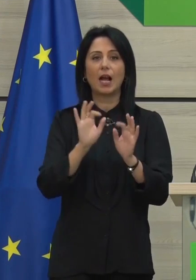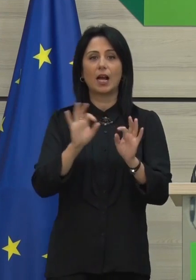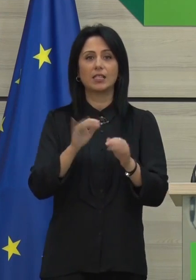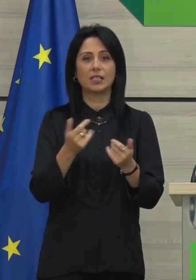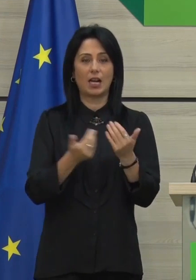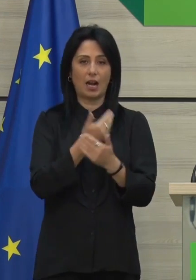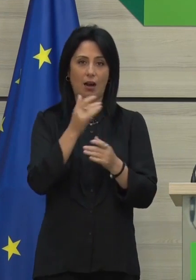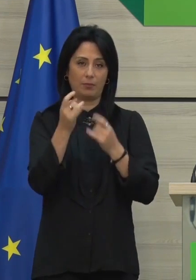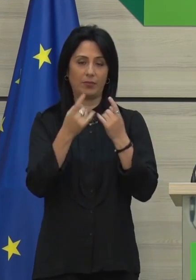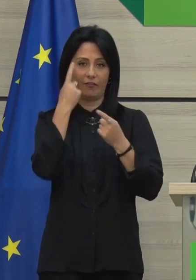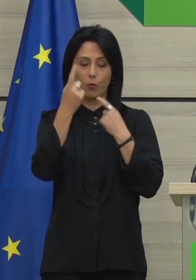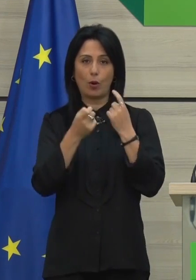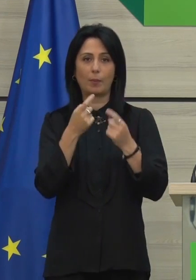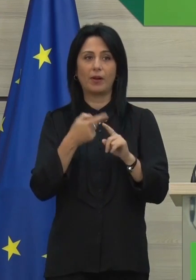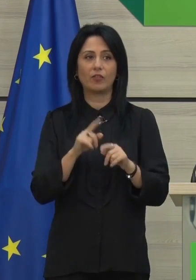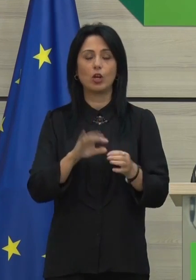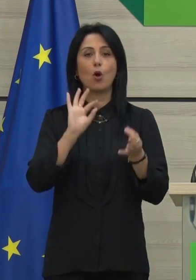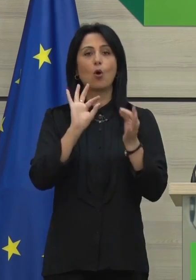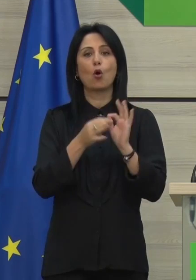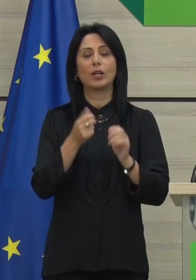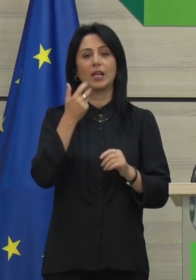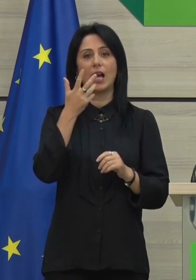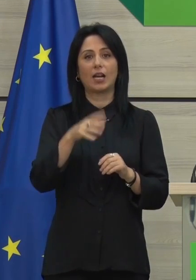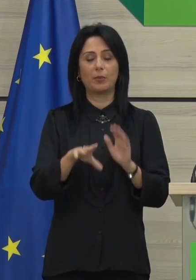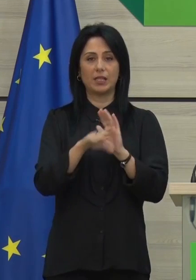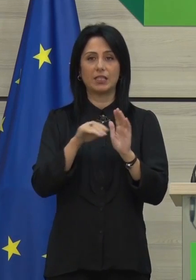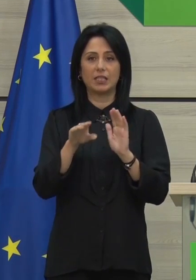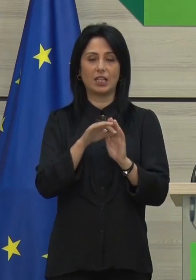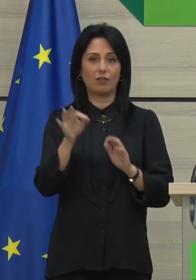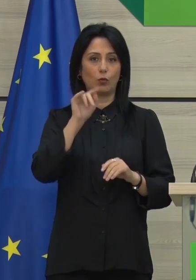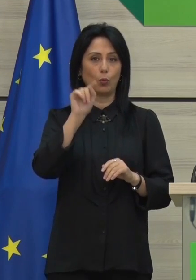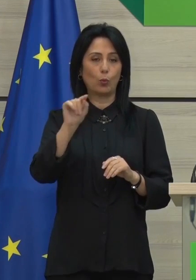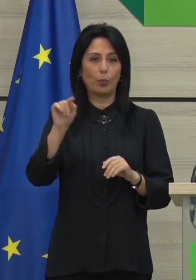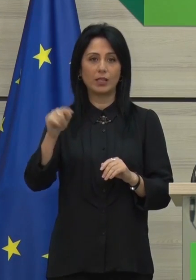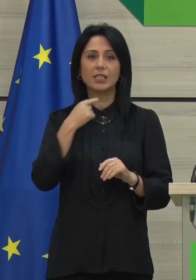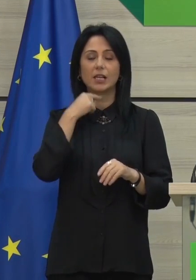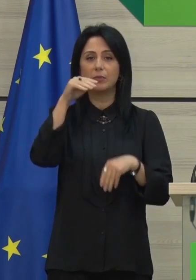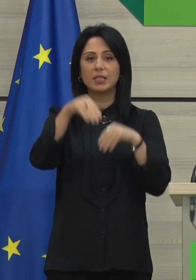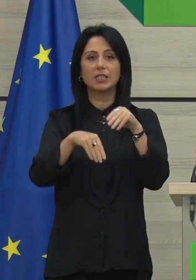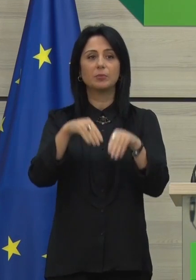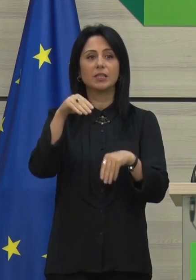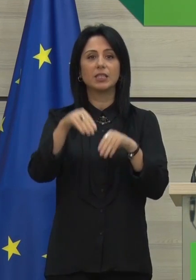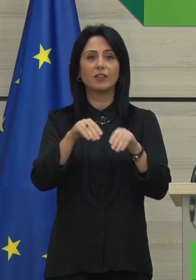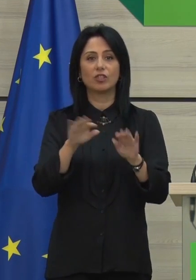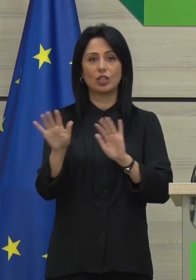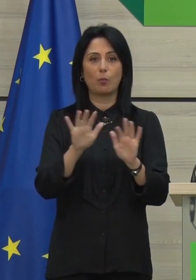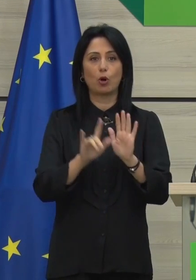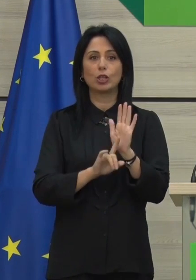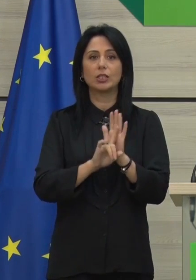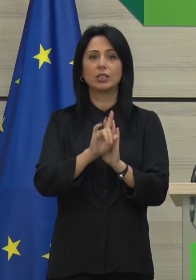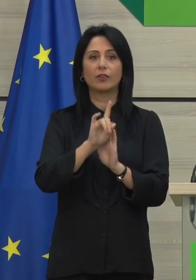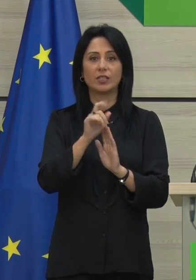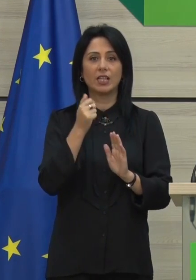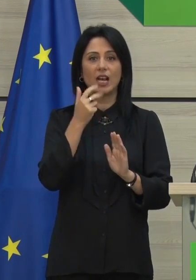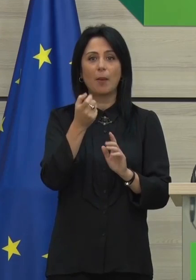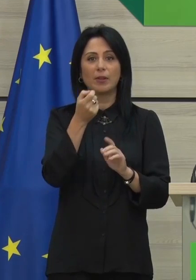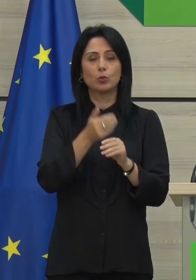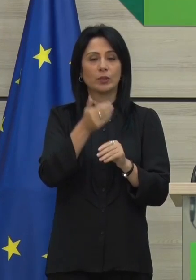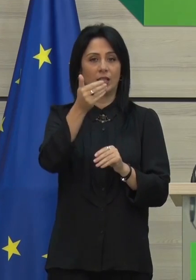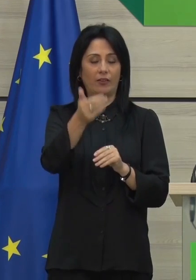რამდენიმე ინფორმაცია. კონკრეტულად, რამდენიმე საარჩევნო უბანზე ხმის მიცემის პროცესი დაიწყო რამდენიმე